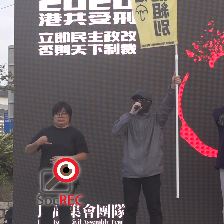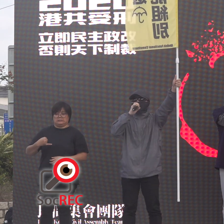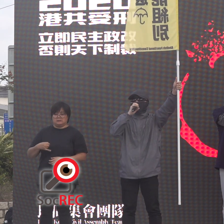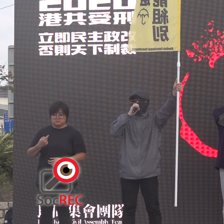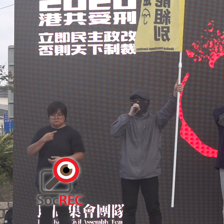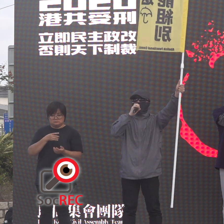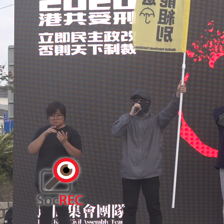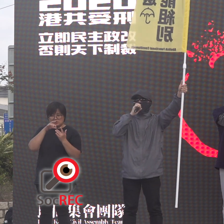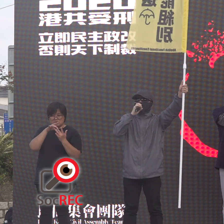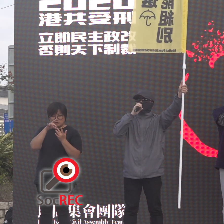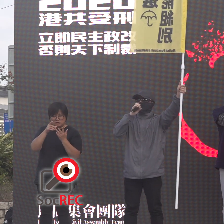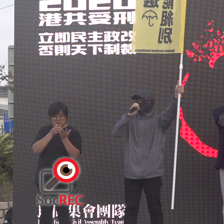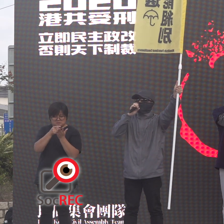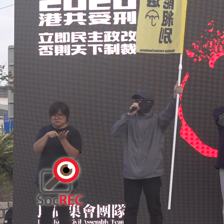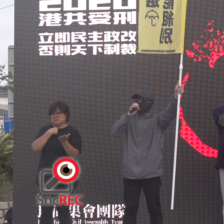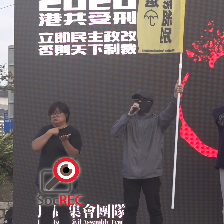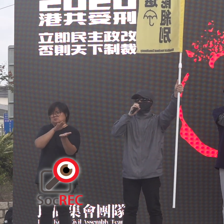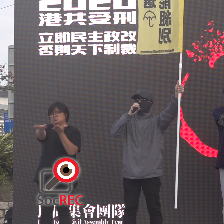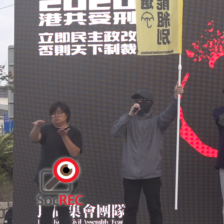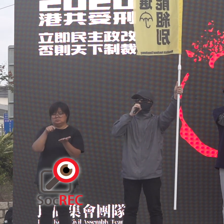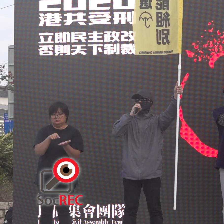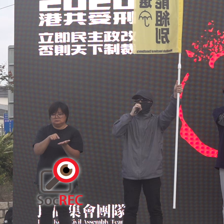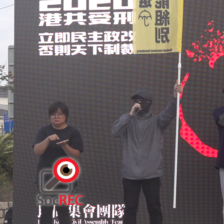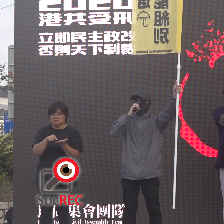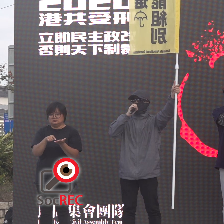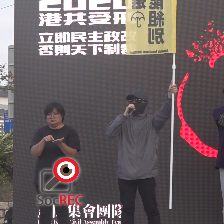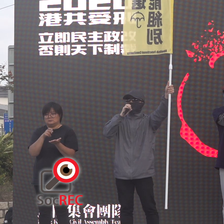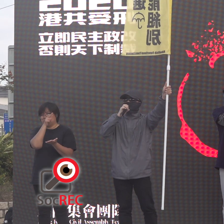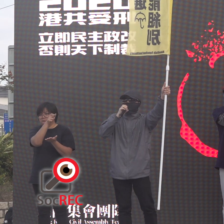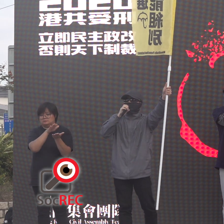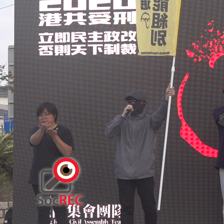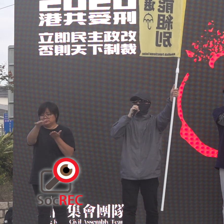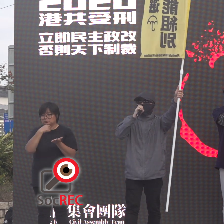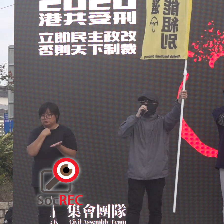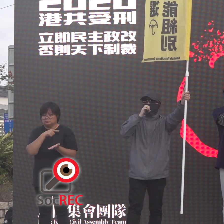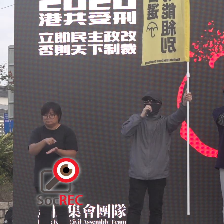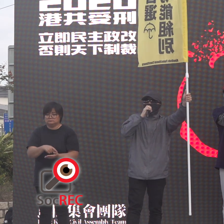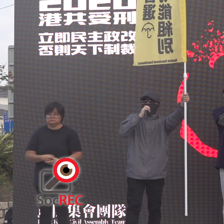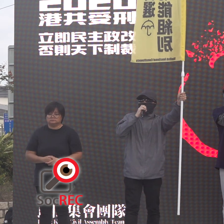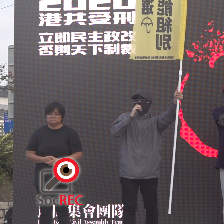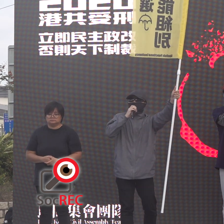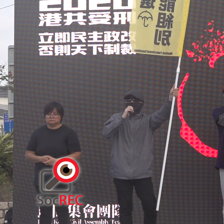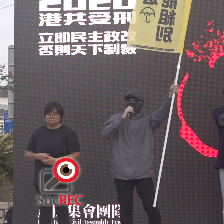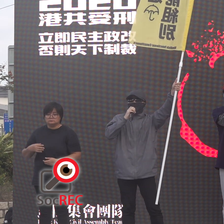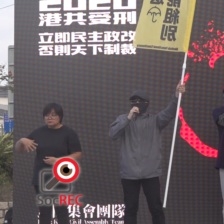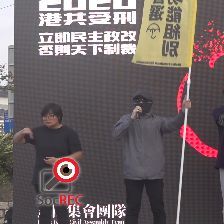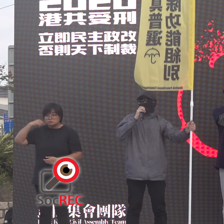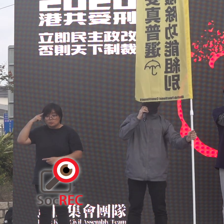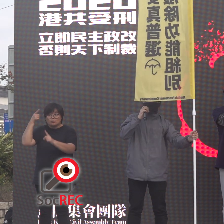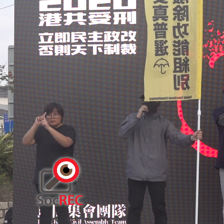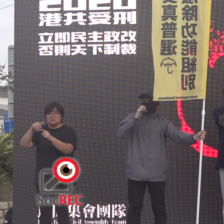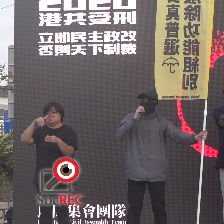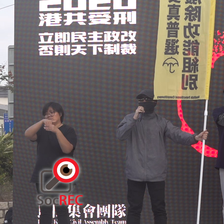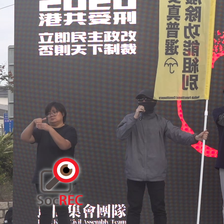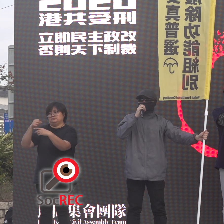爭好選啊！大家記住，我們是要真普選，我們不要功能組別，所以我們是